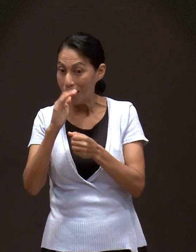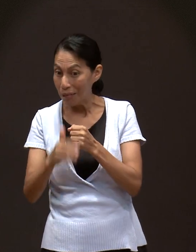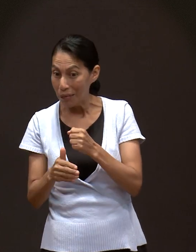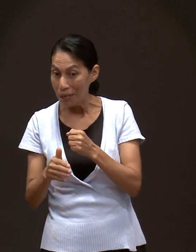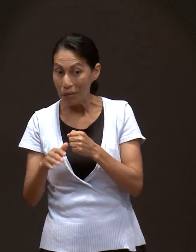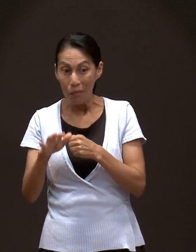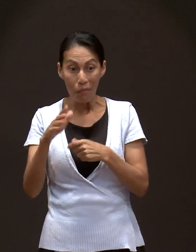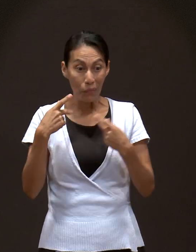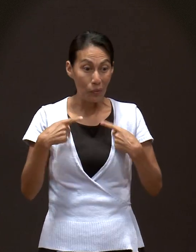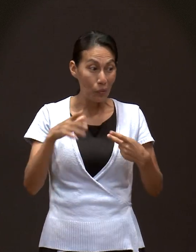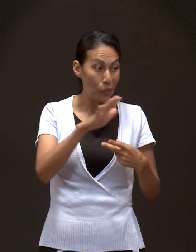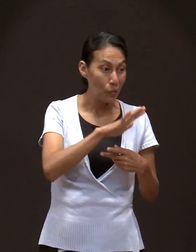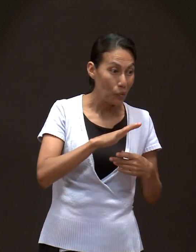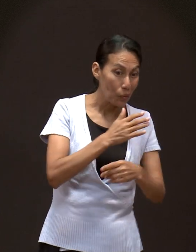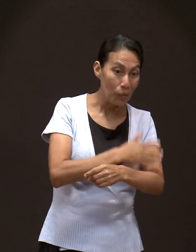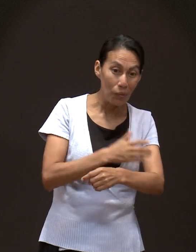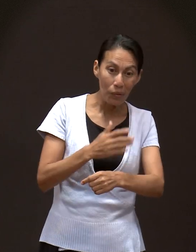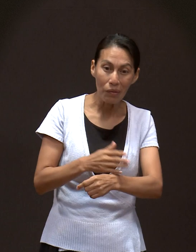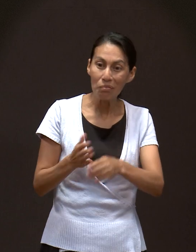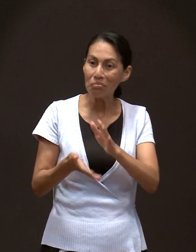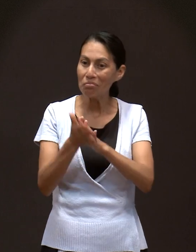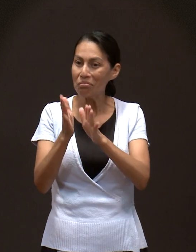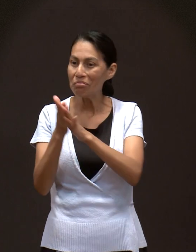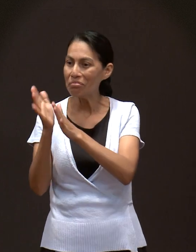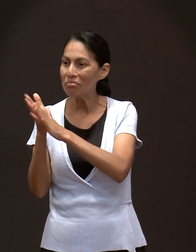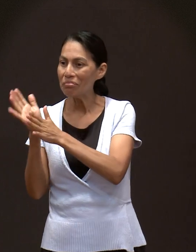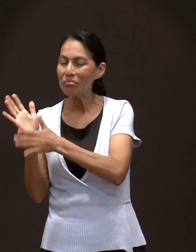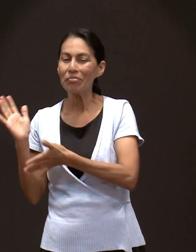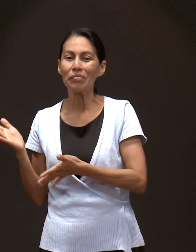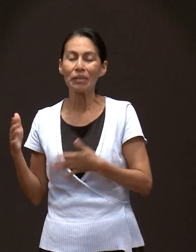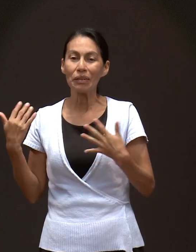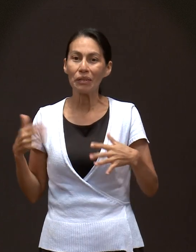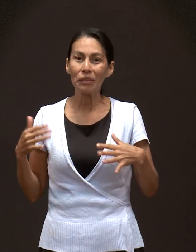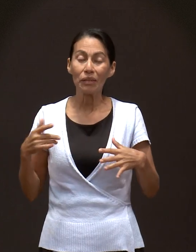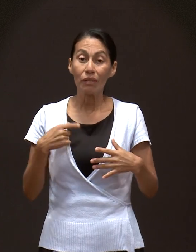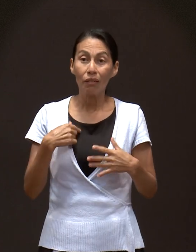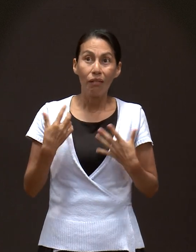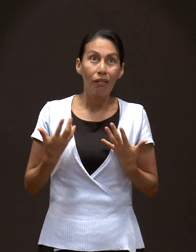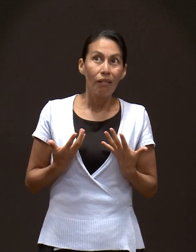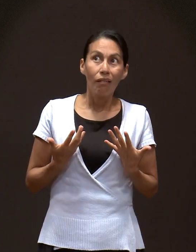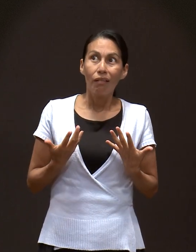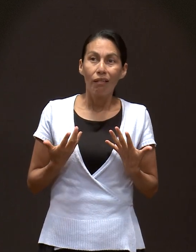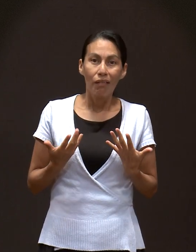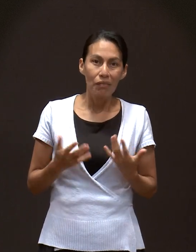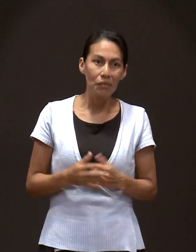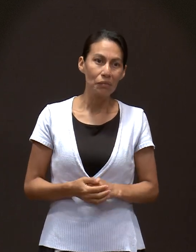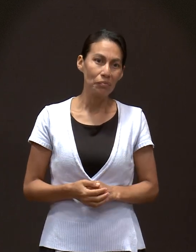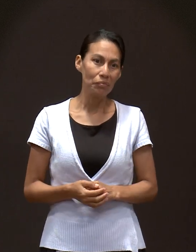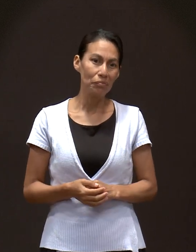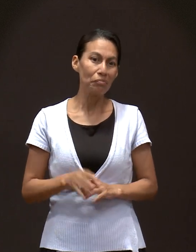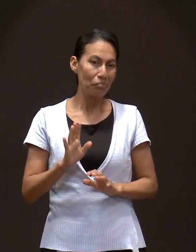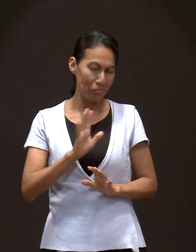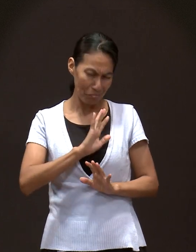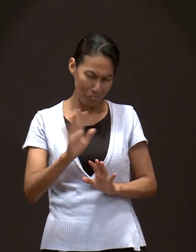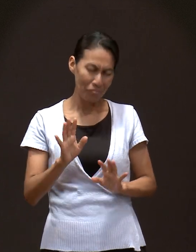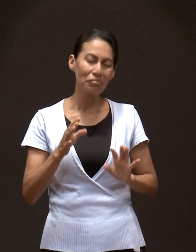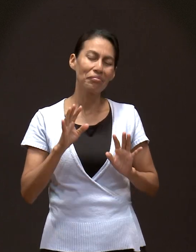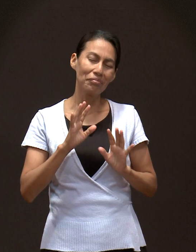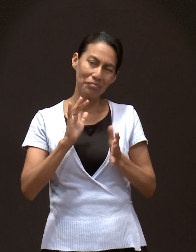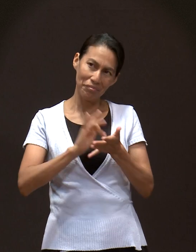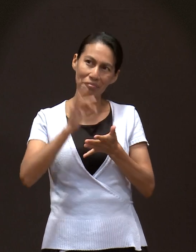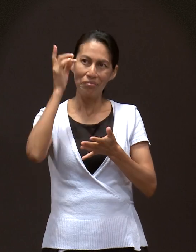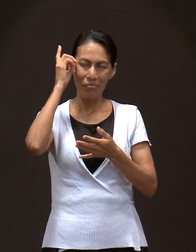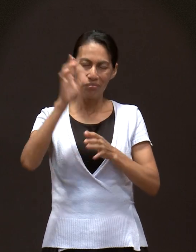semestre. Ya todos se iban para sus casas. Y, pues, era como, bueno, ya nos,